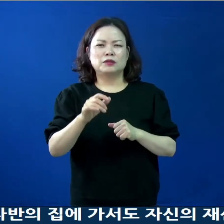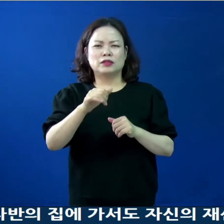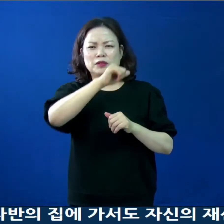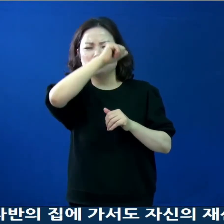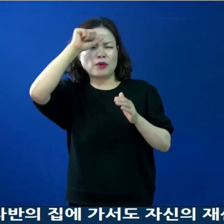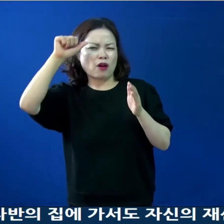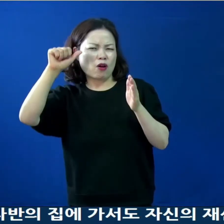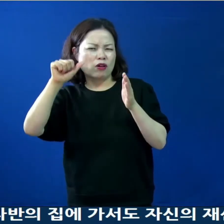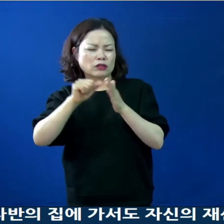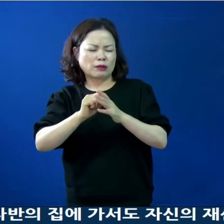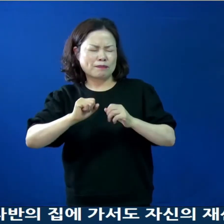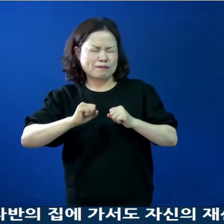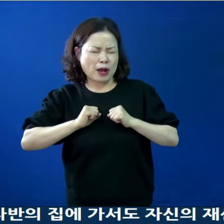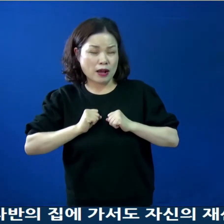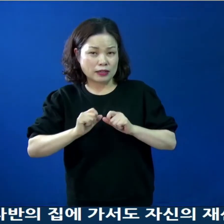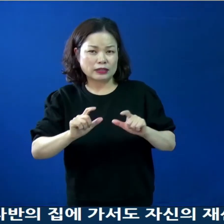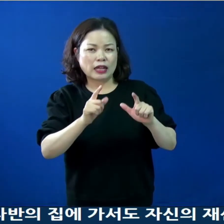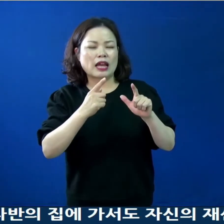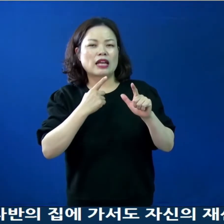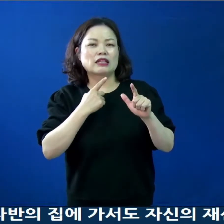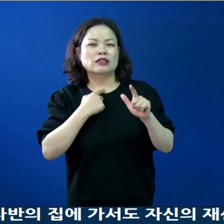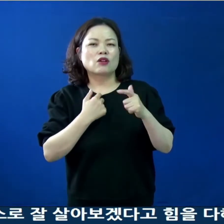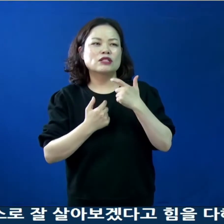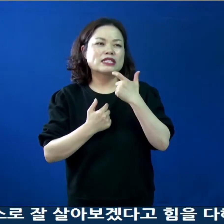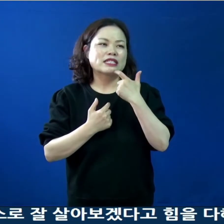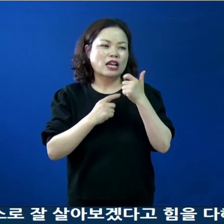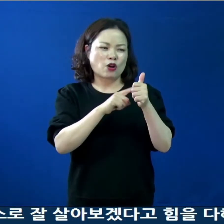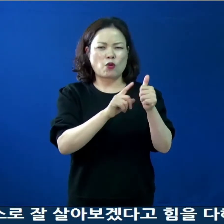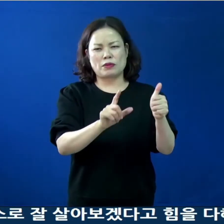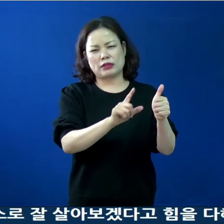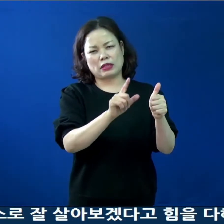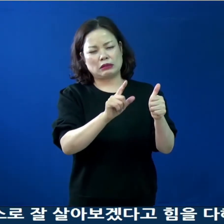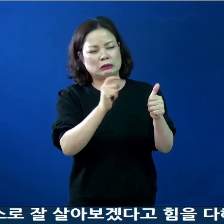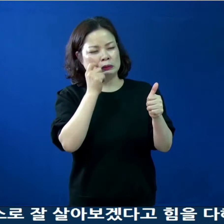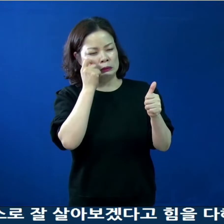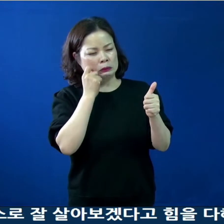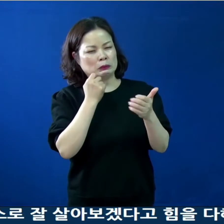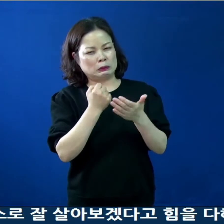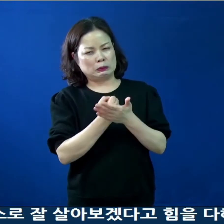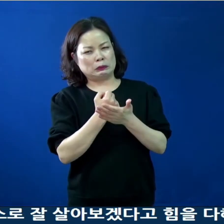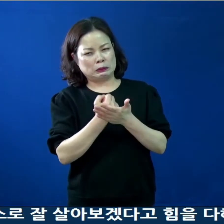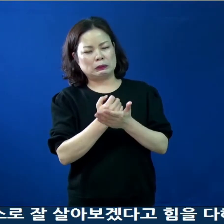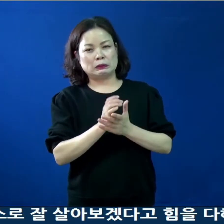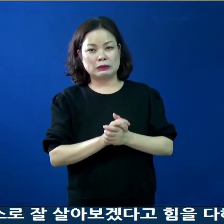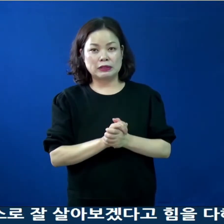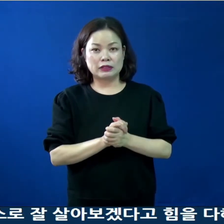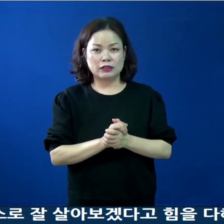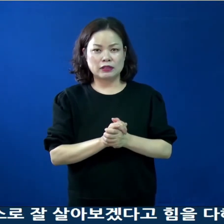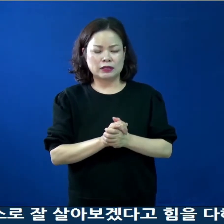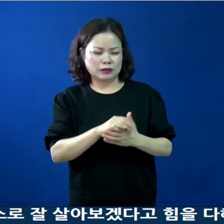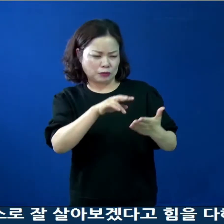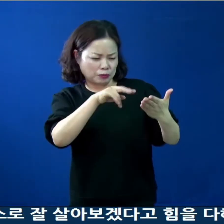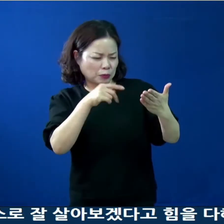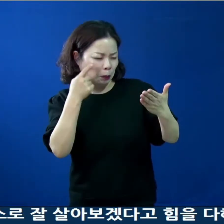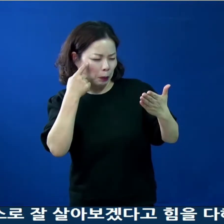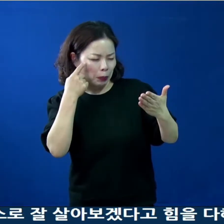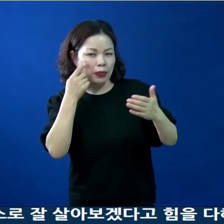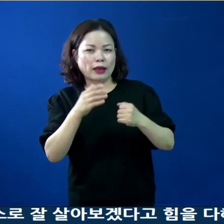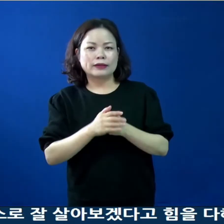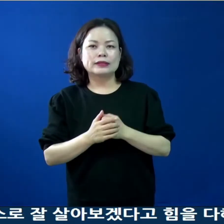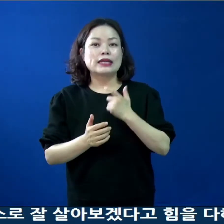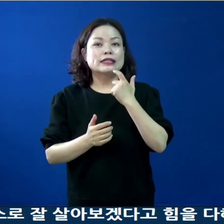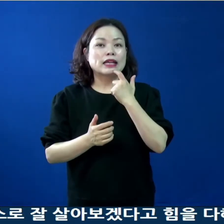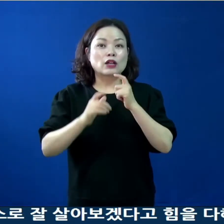일평생 애를 쓰며 움켜쥐고 사는 야곱을 보면 안쓰럽기까지 합니다. 근데 이제 묵상해 보니까